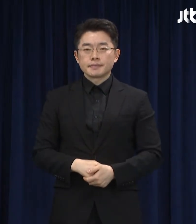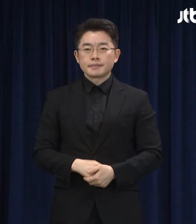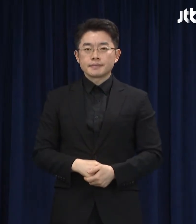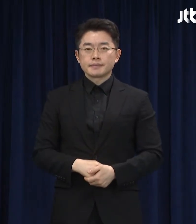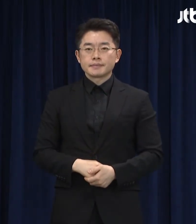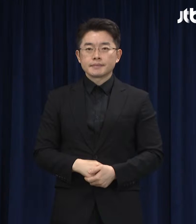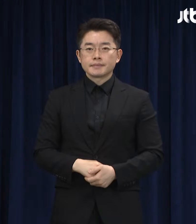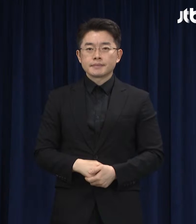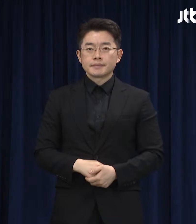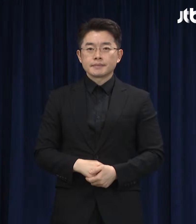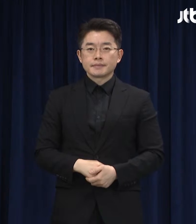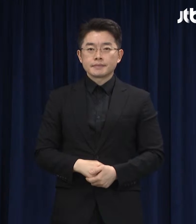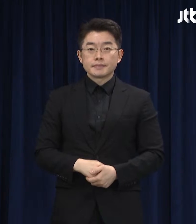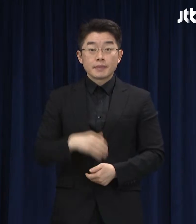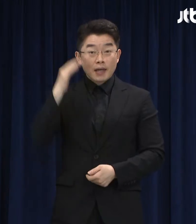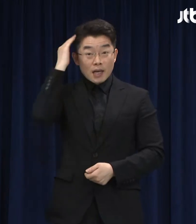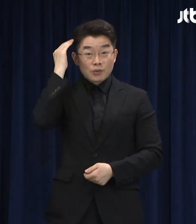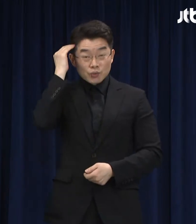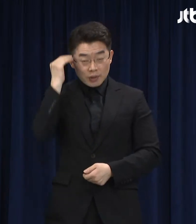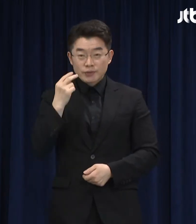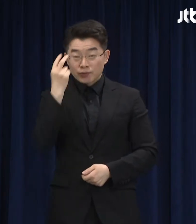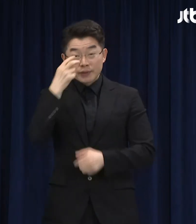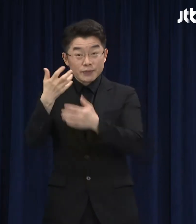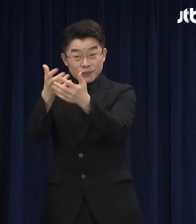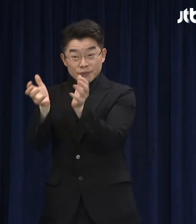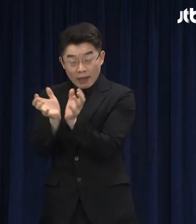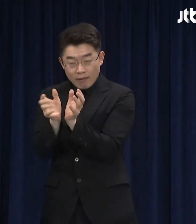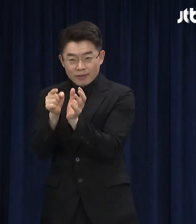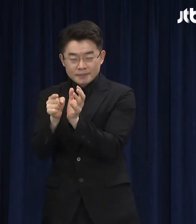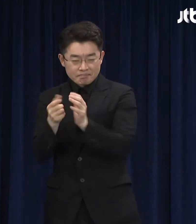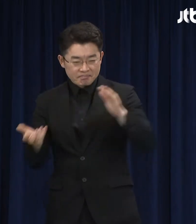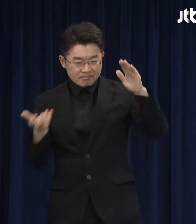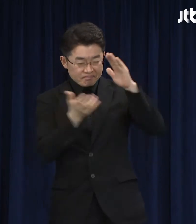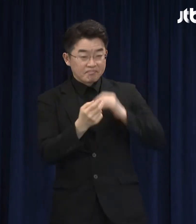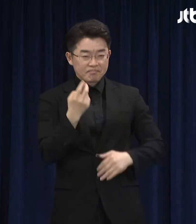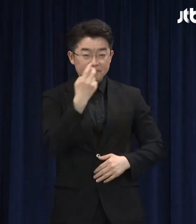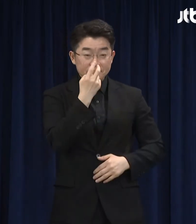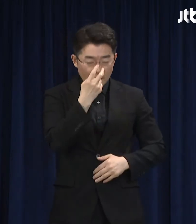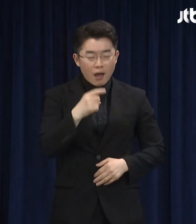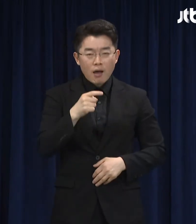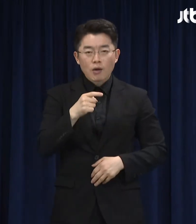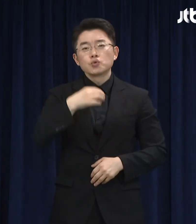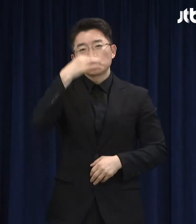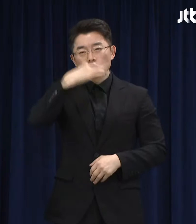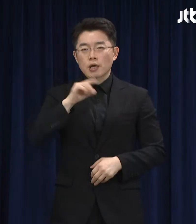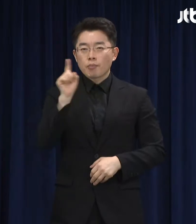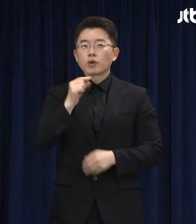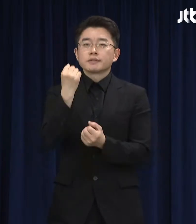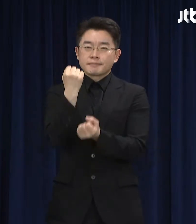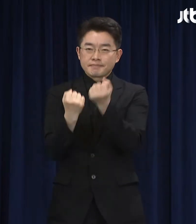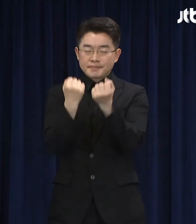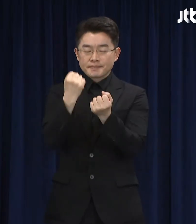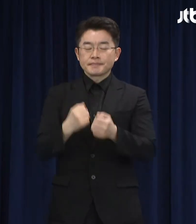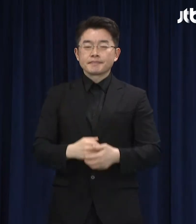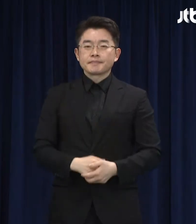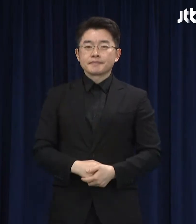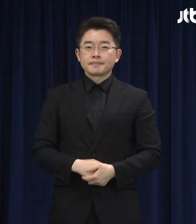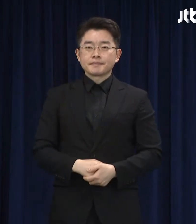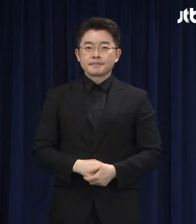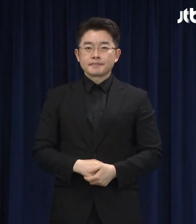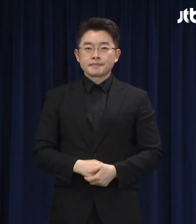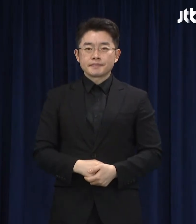네, 이번 시찰 활동에 대한 의의에 대해서 말씀을 드리겠습니다. 이번 시찰을 통해서